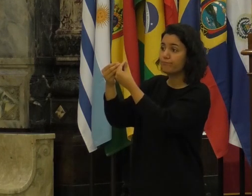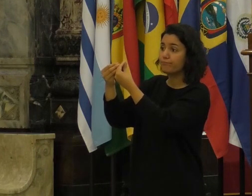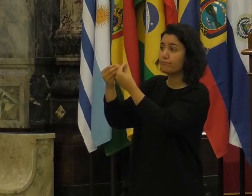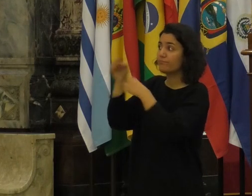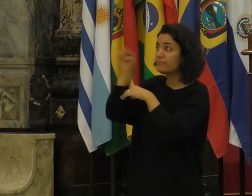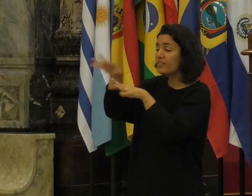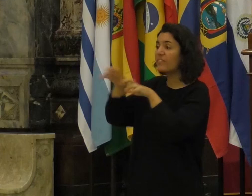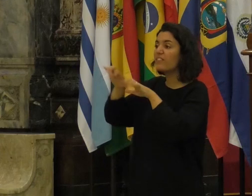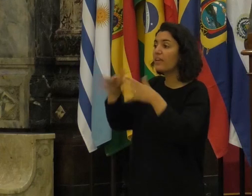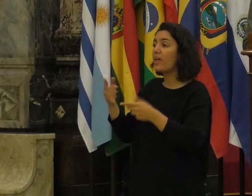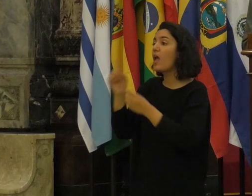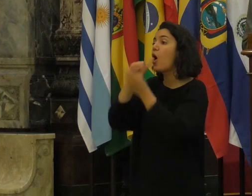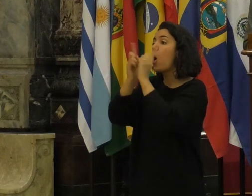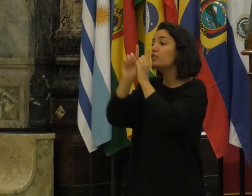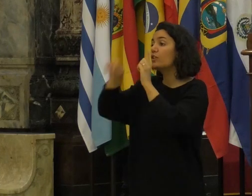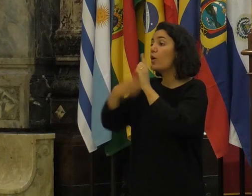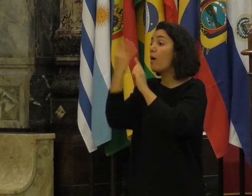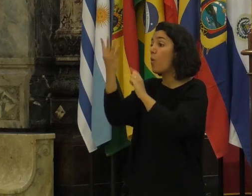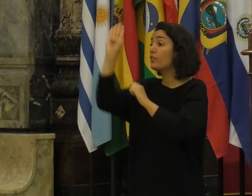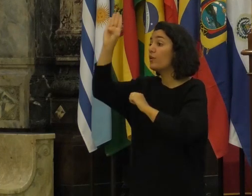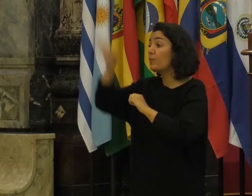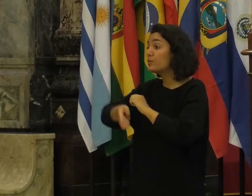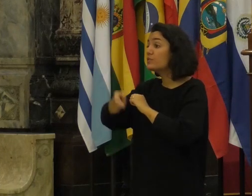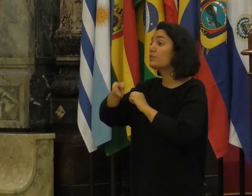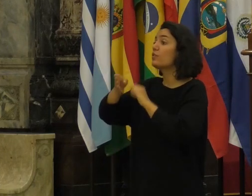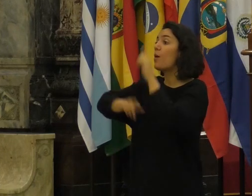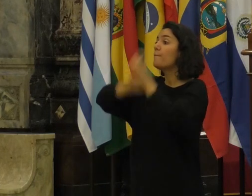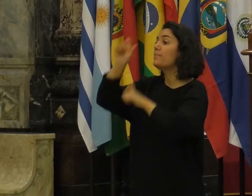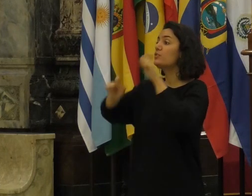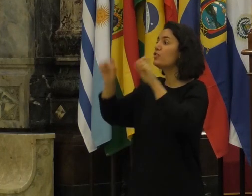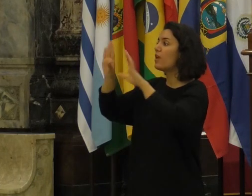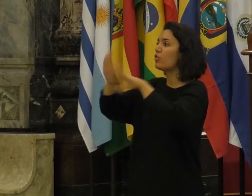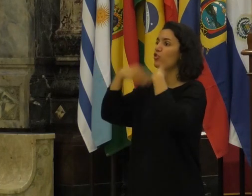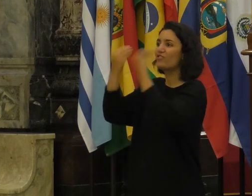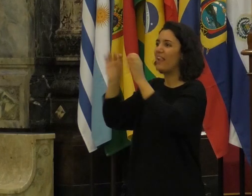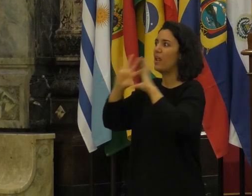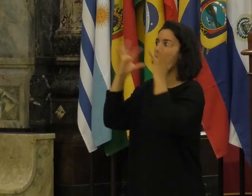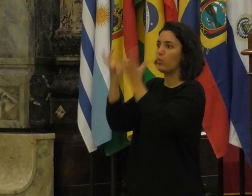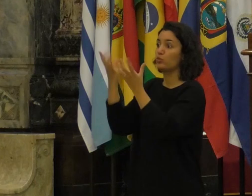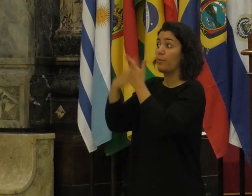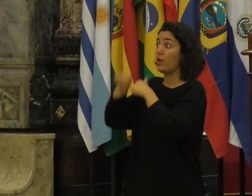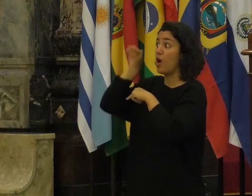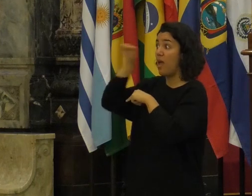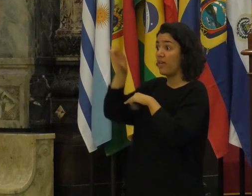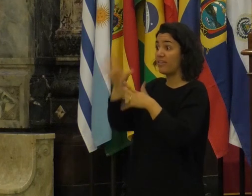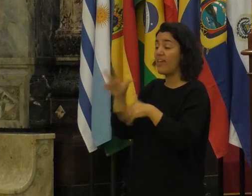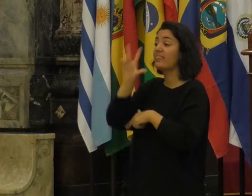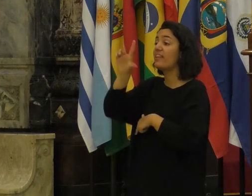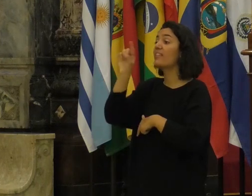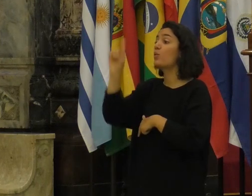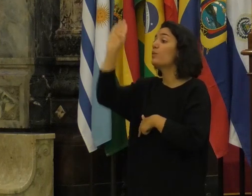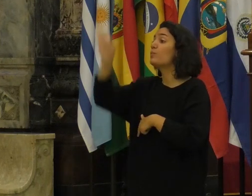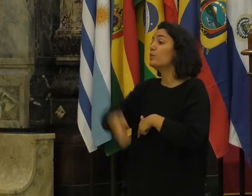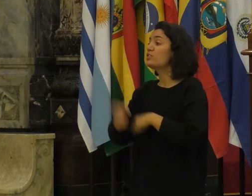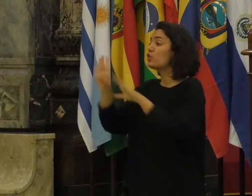vive el 11,4% de la población mundial. Sin embargo, acoge al 31%